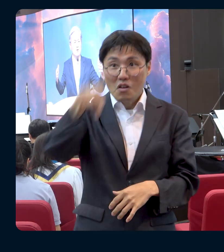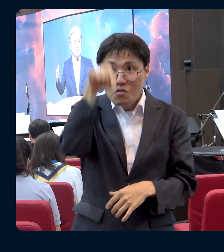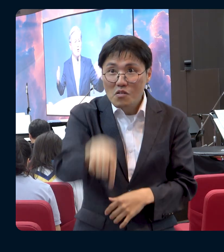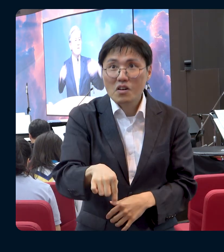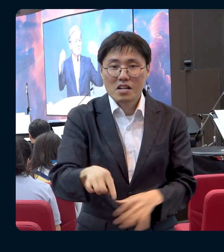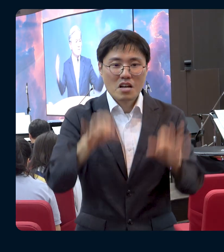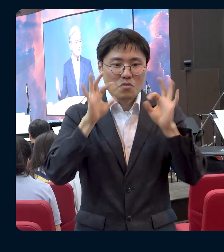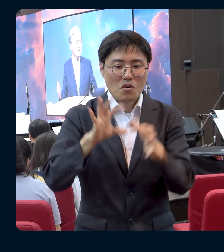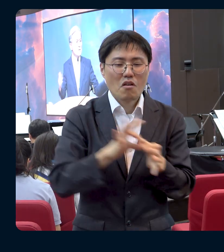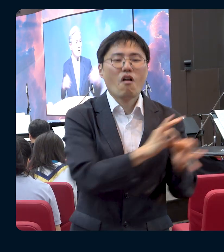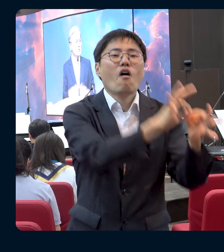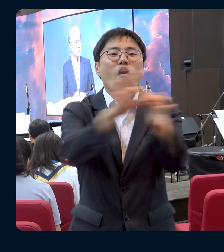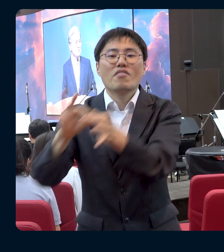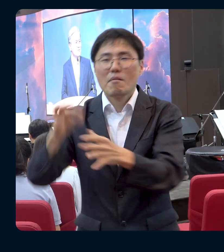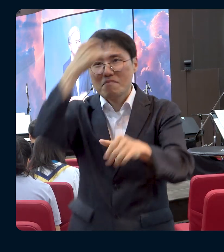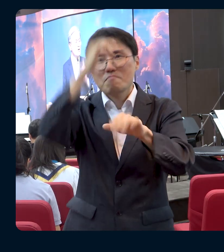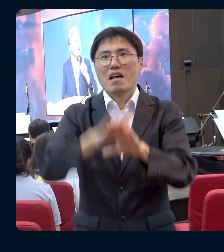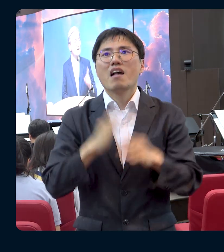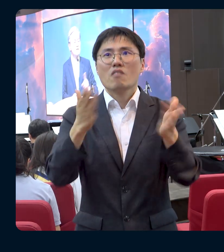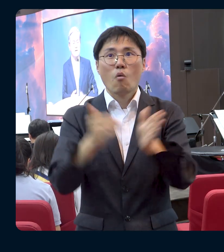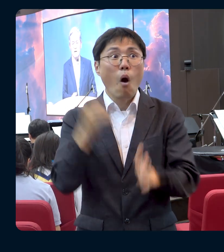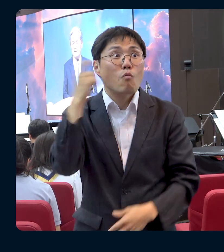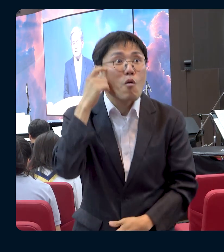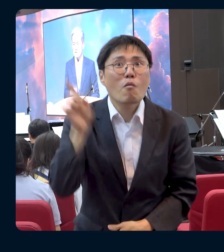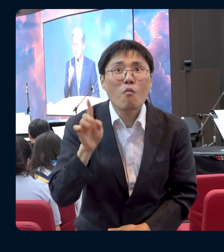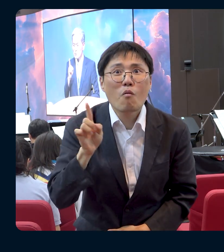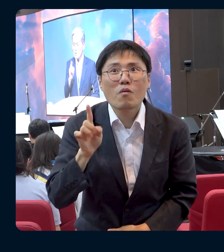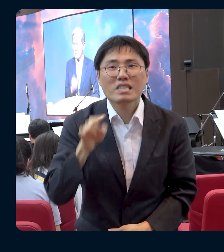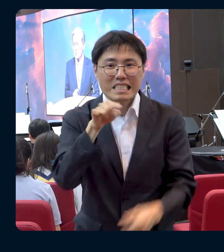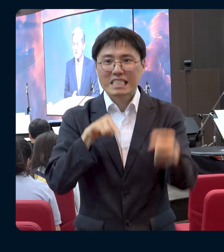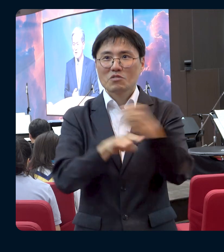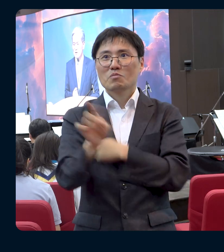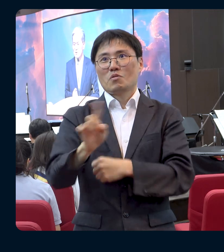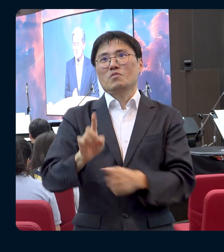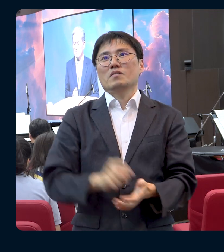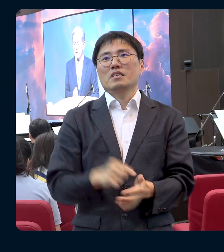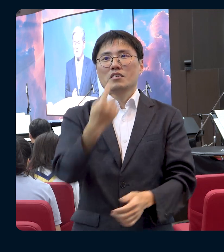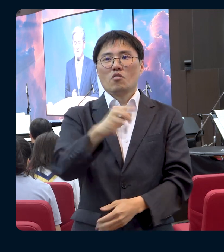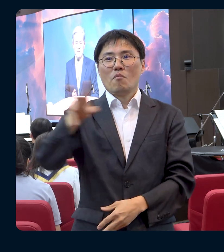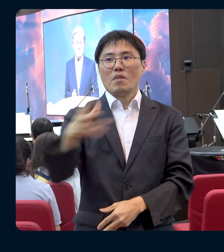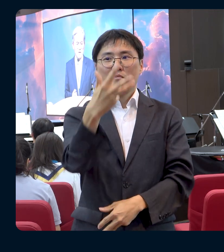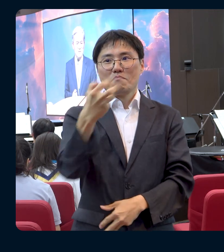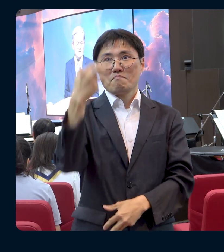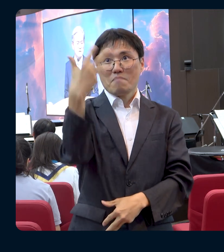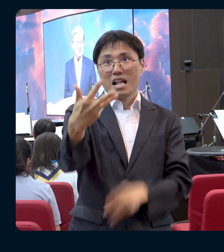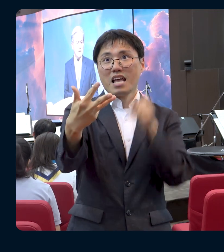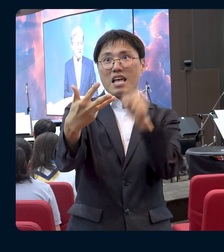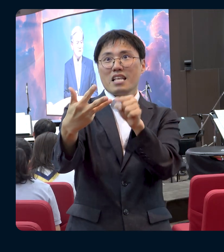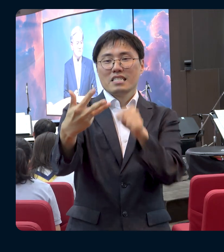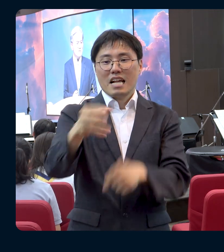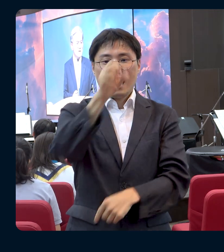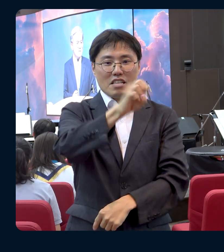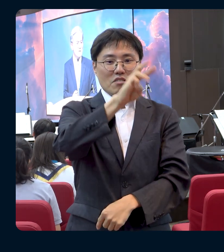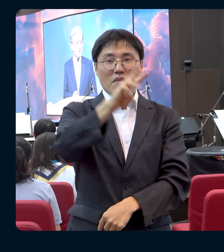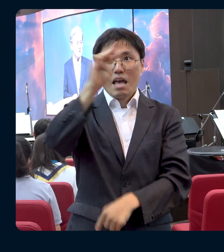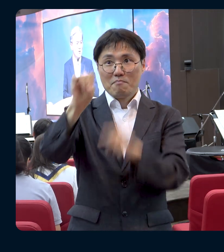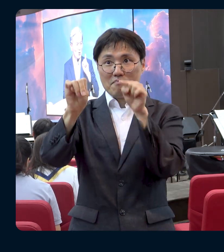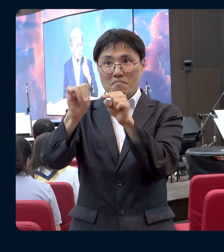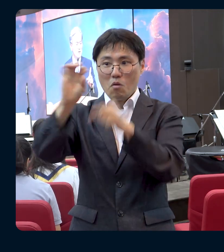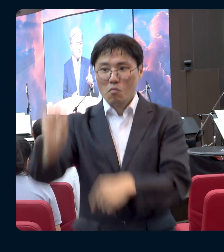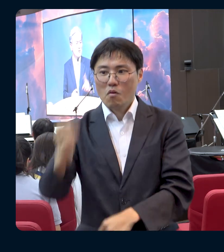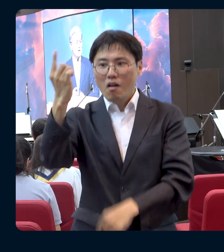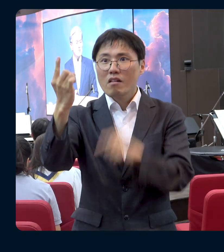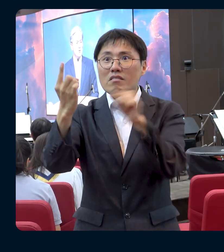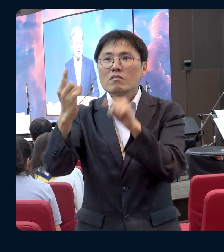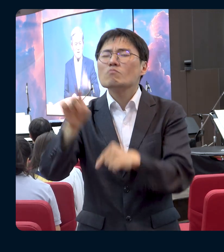선교 연합 집회를 한 거죠. 왜 그렇게 했느냐? 그 이유는 바로 1888년 그 SVM에서